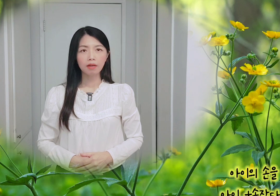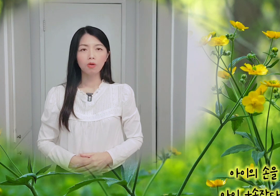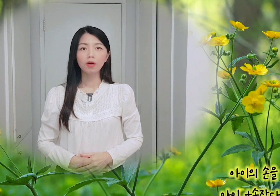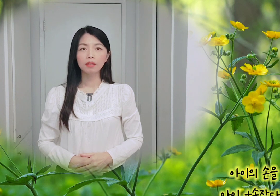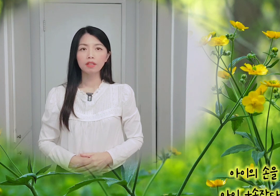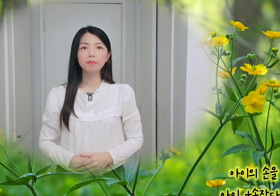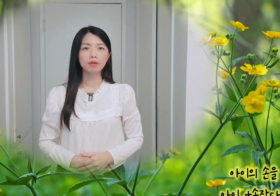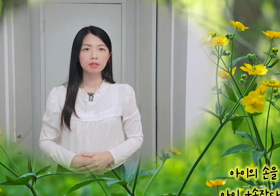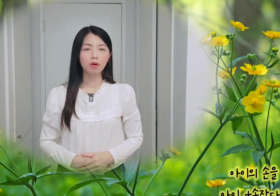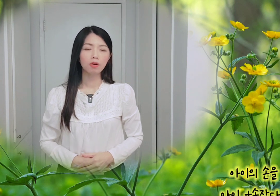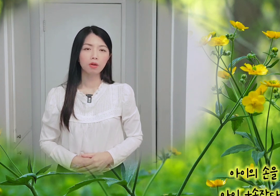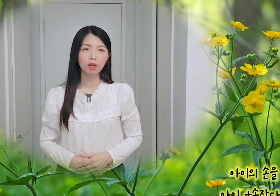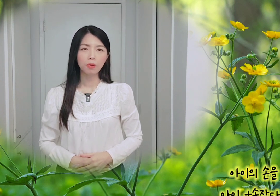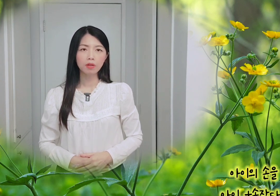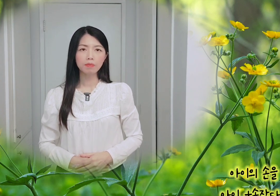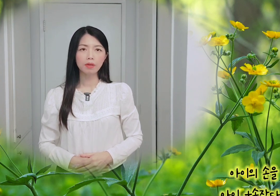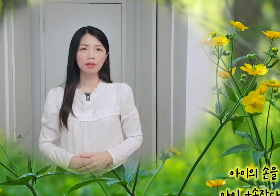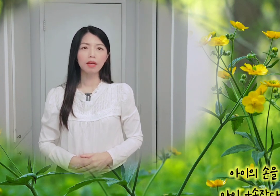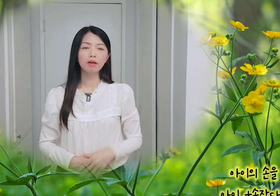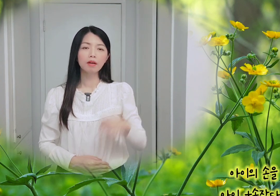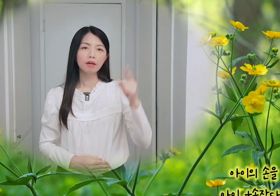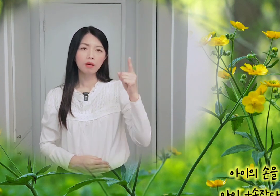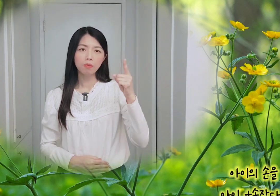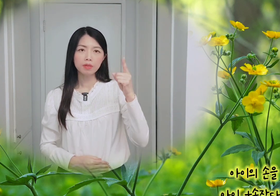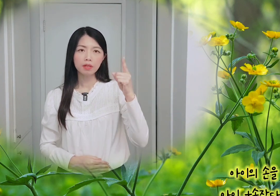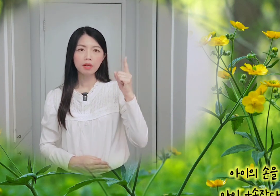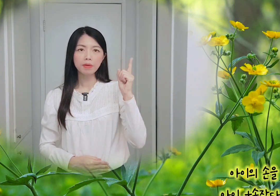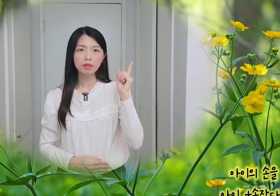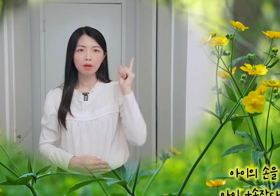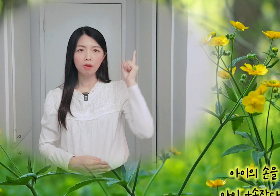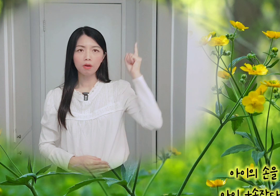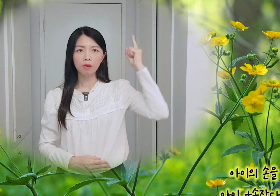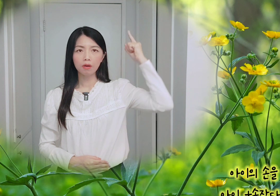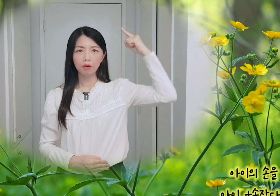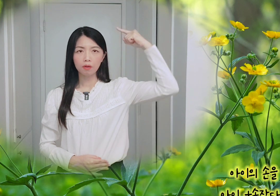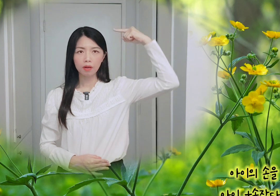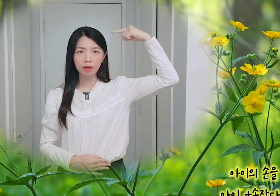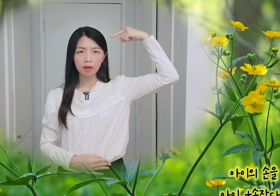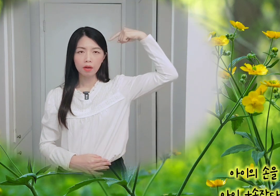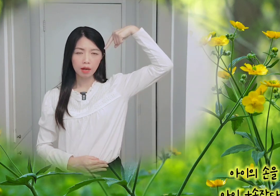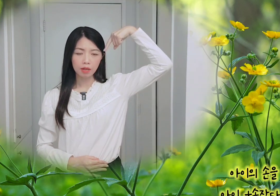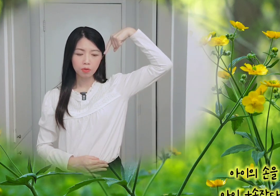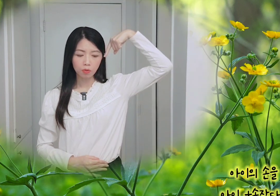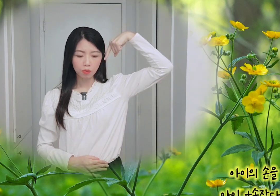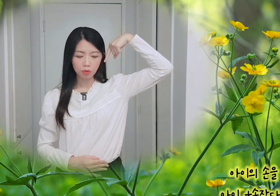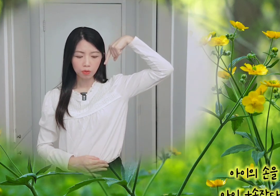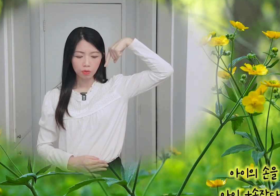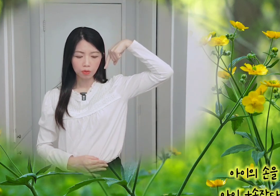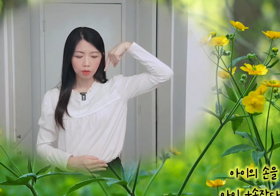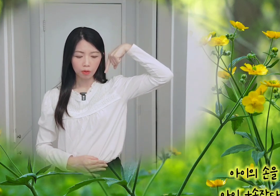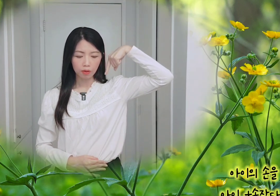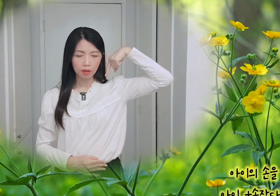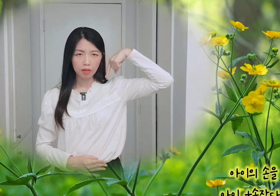느끼다. 걸어간 느낌이었어. 이렇게 표현하시면 되는데요. 검지를 펴셔서 이렇게